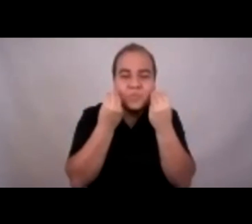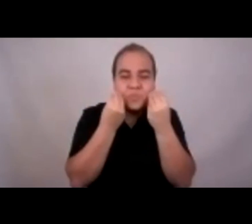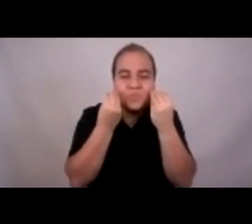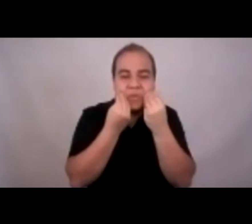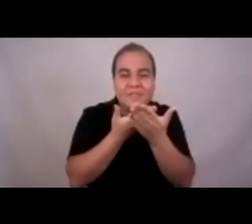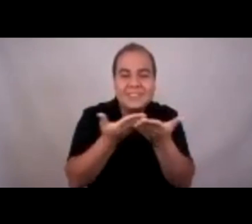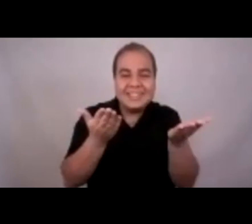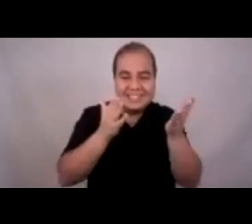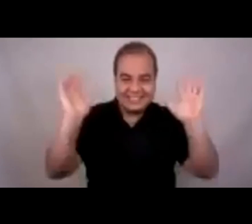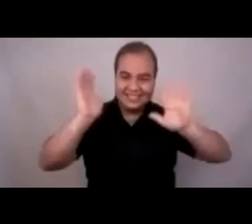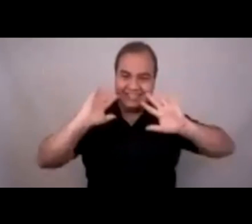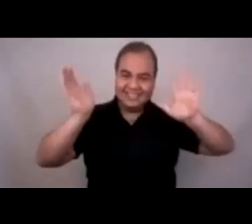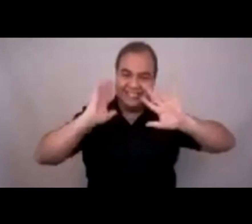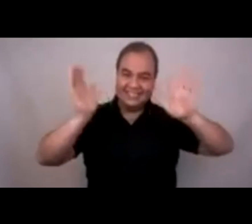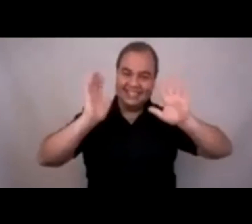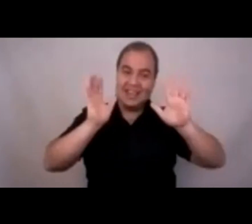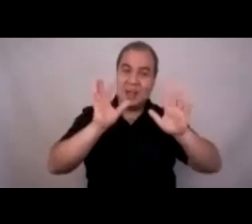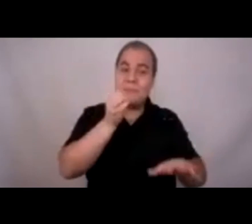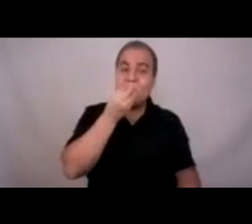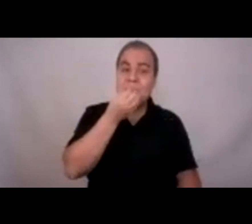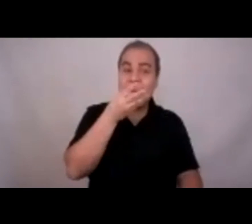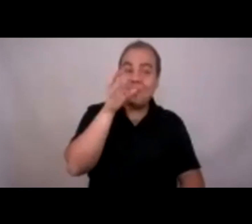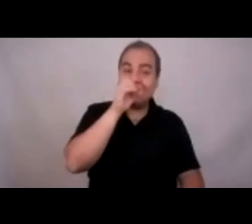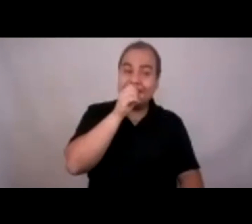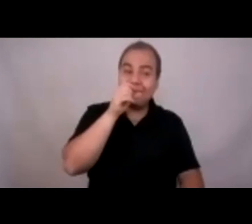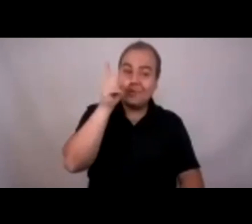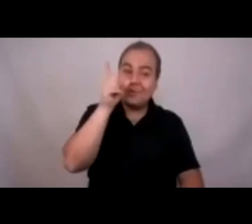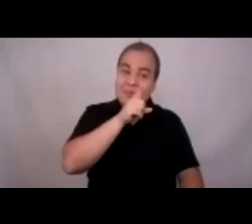até breve, né? Um bom sábado, um bom domingo aí, todo